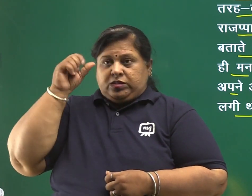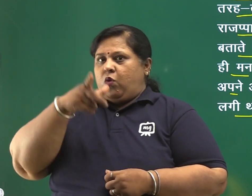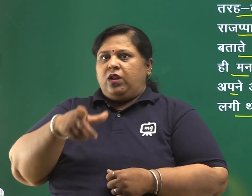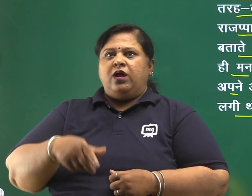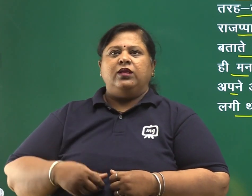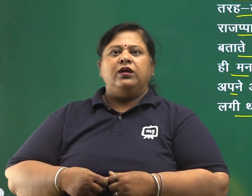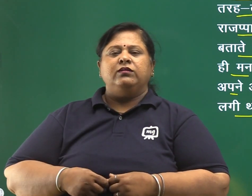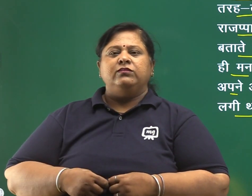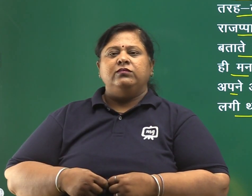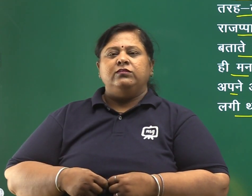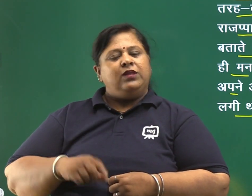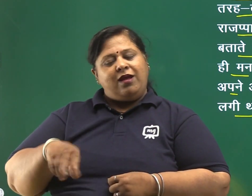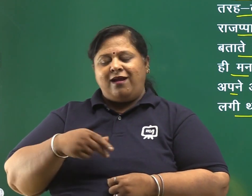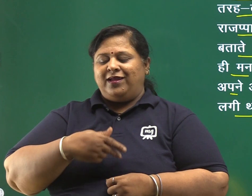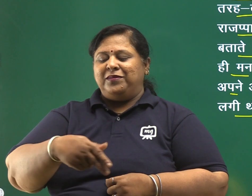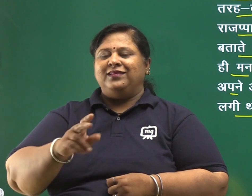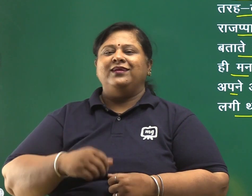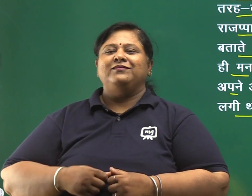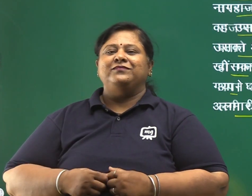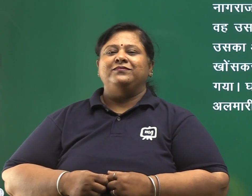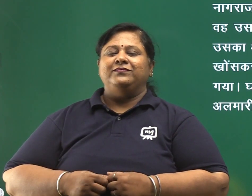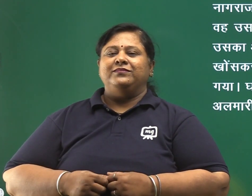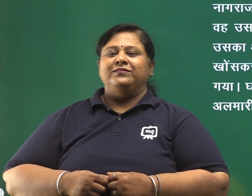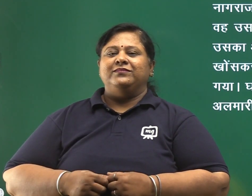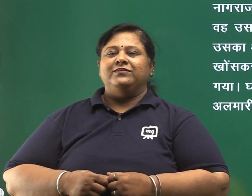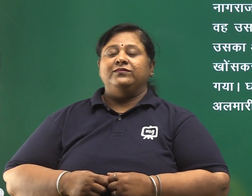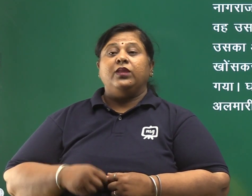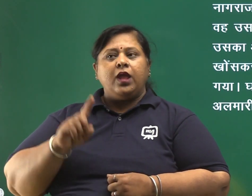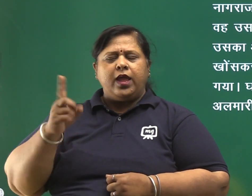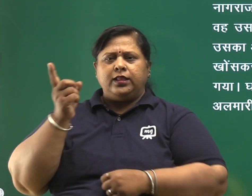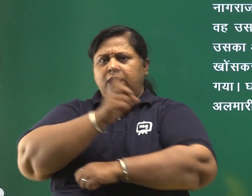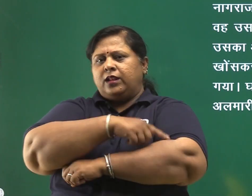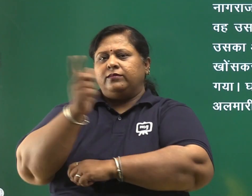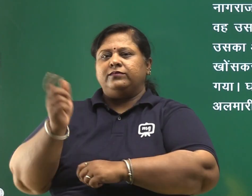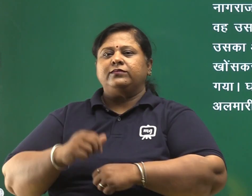था। आगे बढ़ते हैं। एक दिन